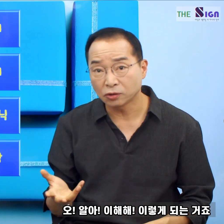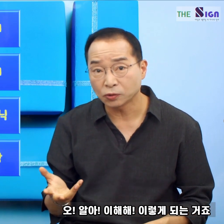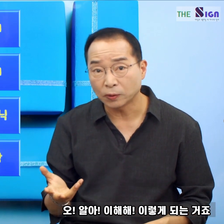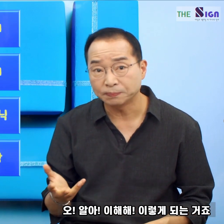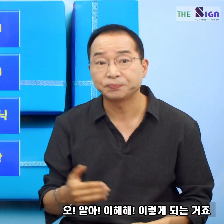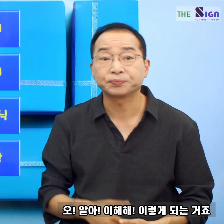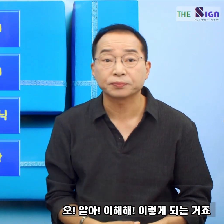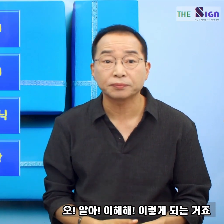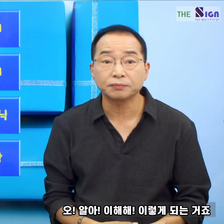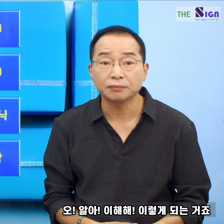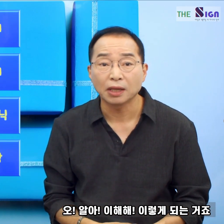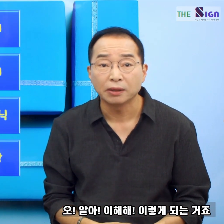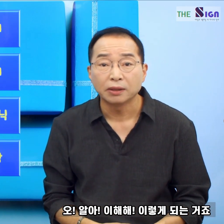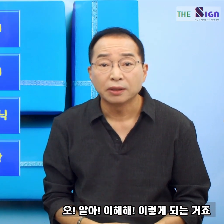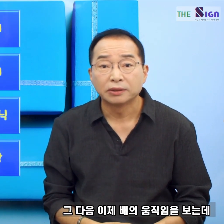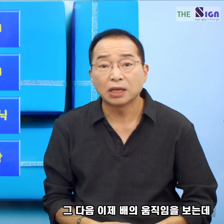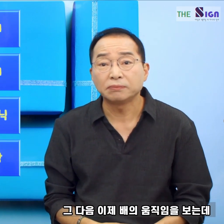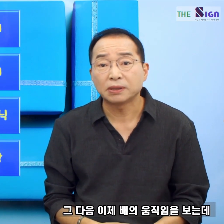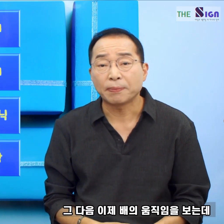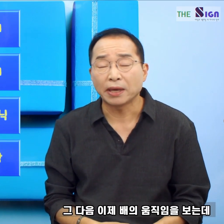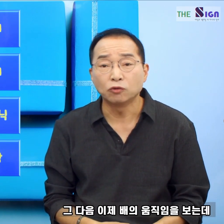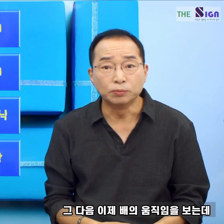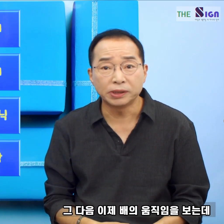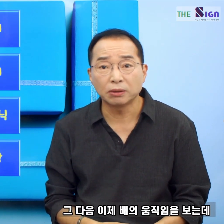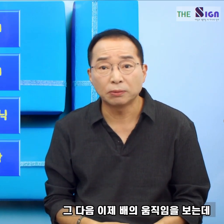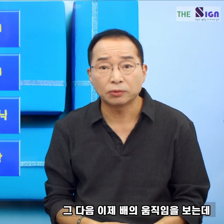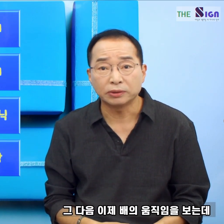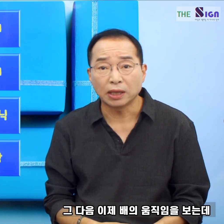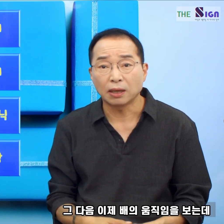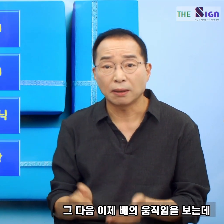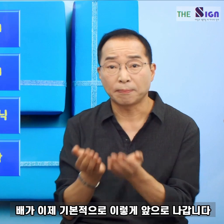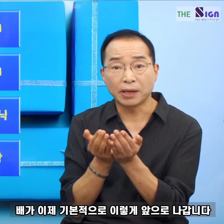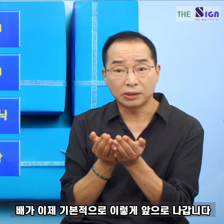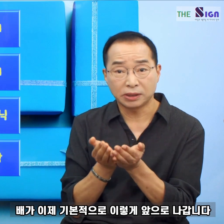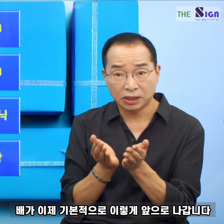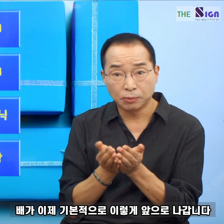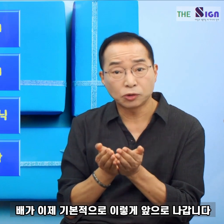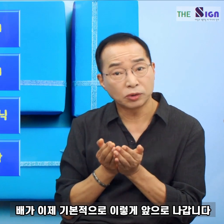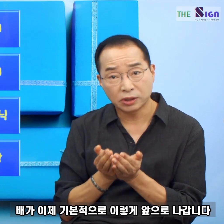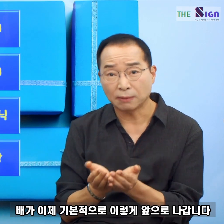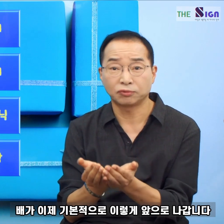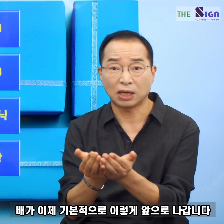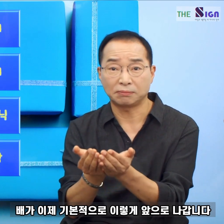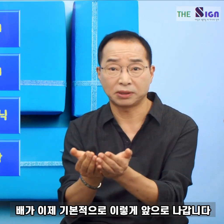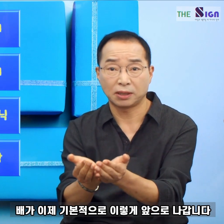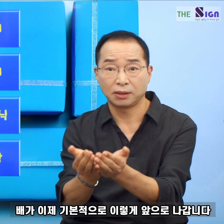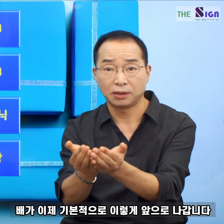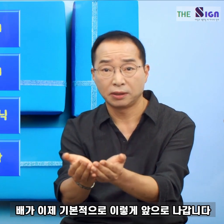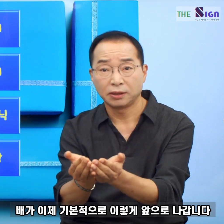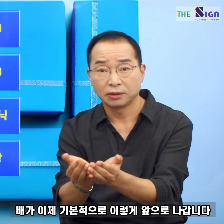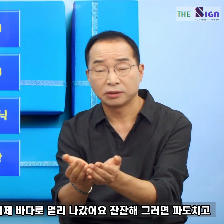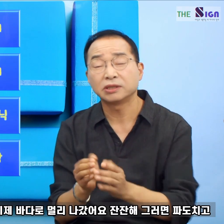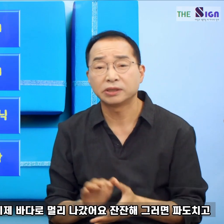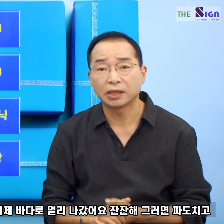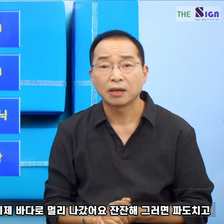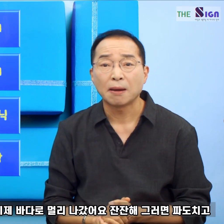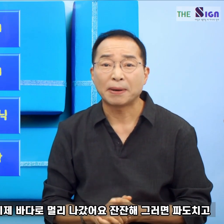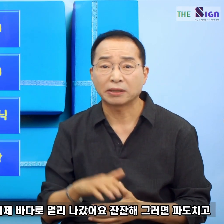거죠. 그 다음 이제 배 움직임을 보는데, 배가 이제 기본적으로 이렇게 앞으로 나갑니다. 근데 이제 바다로